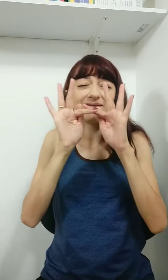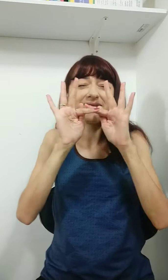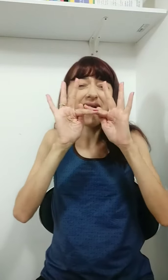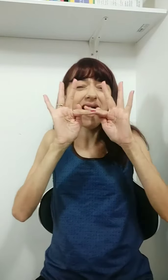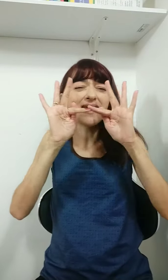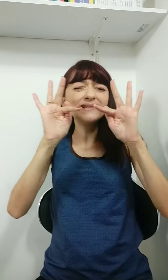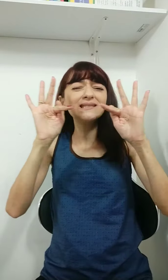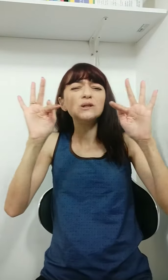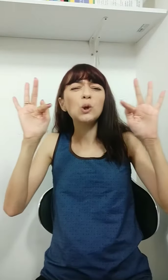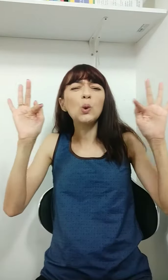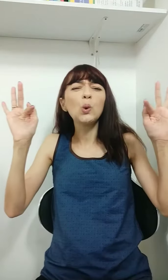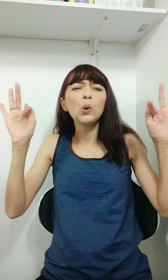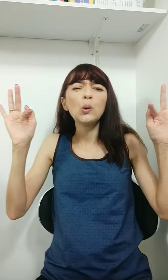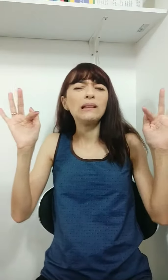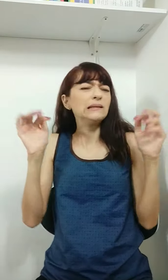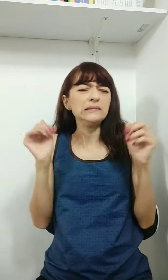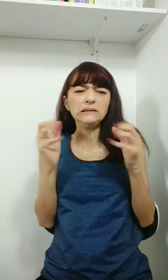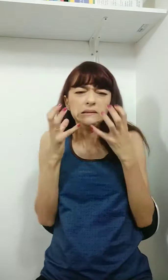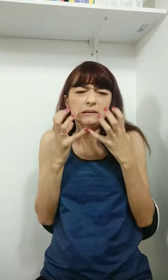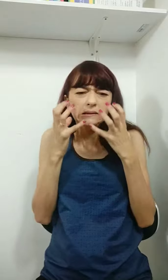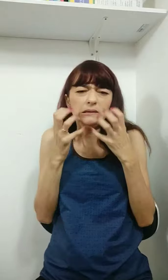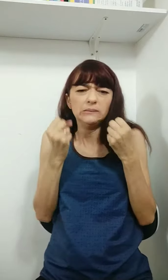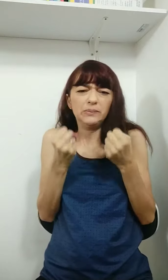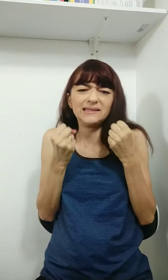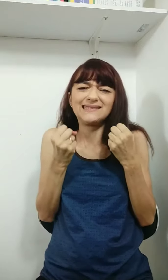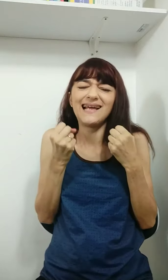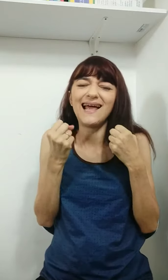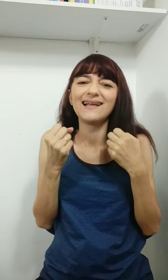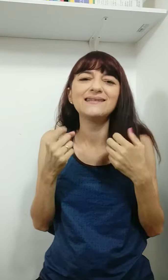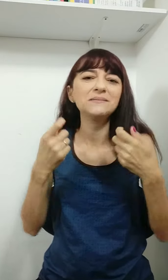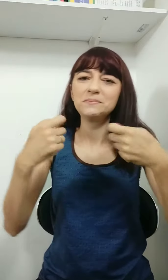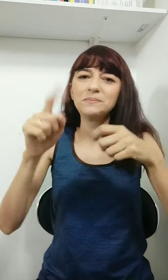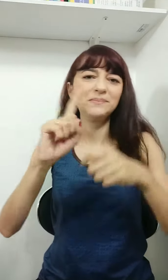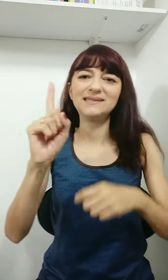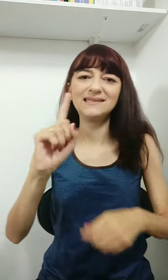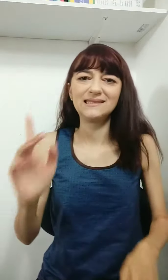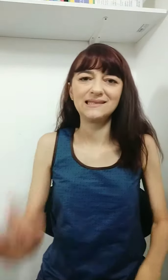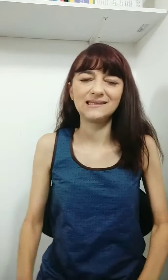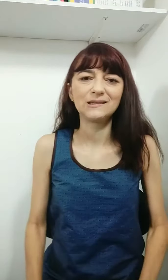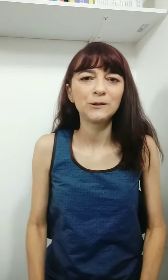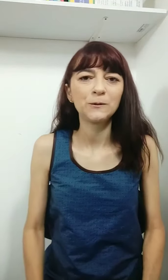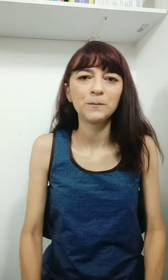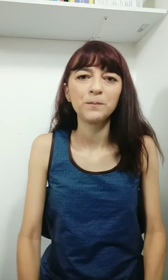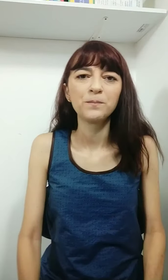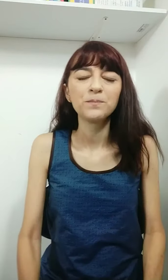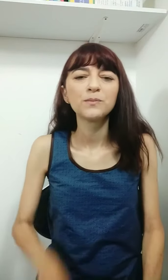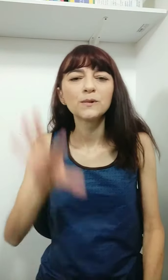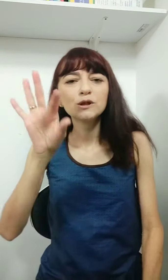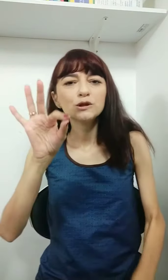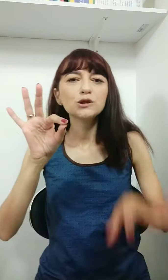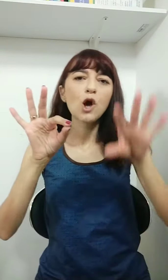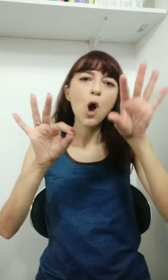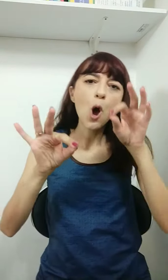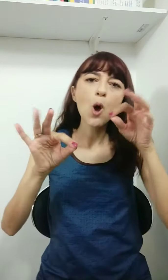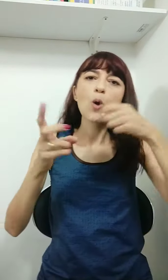vezes, quando vocês vão fazer uma frase negativa, vocês mantêm aquela expressão negativa durante a frase toda. Então, prestem